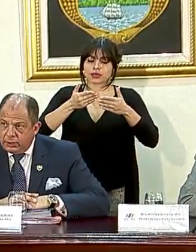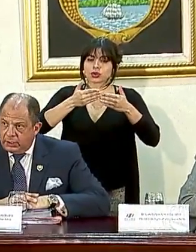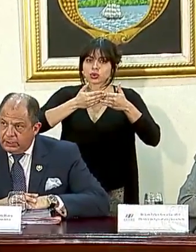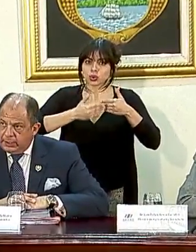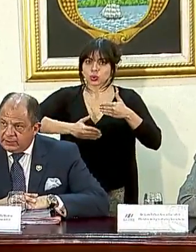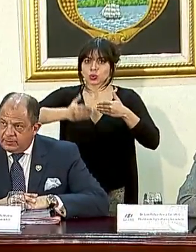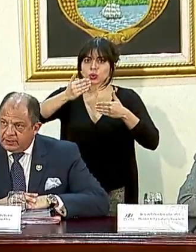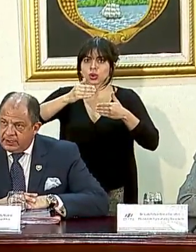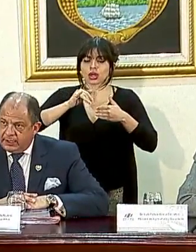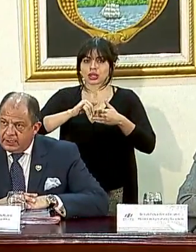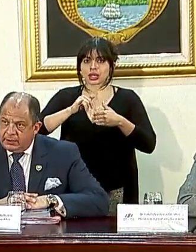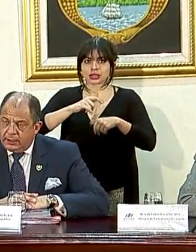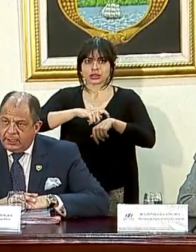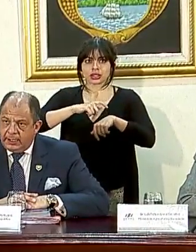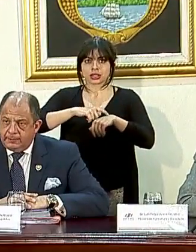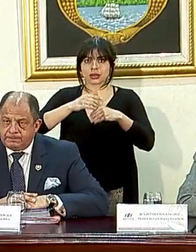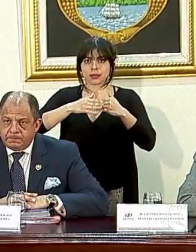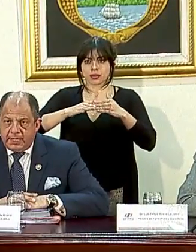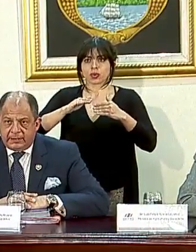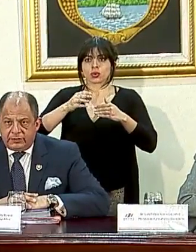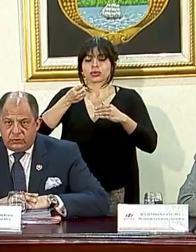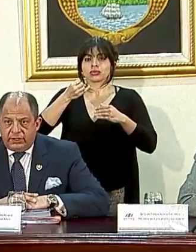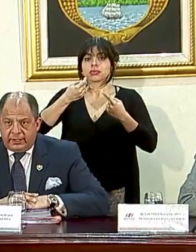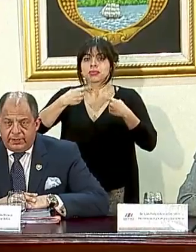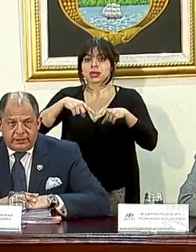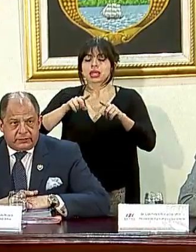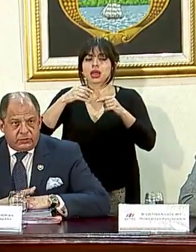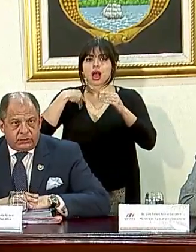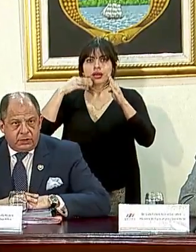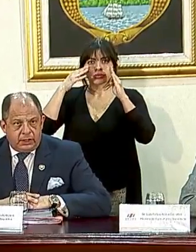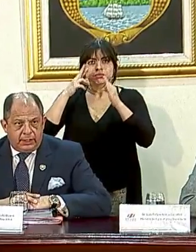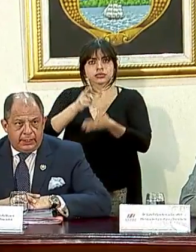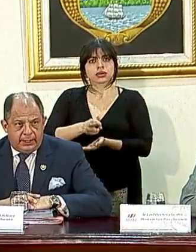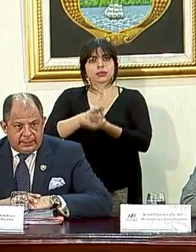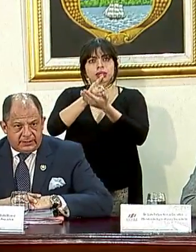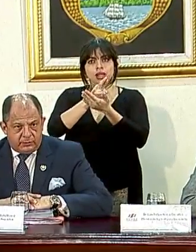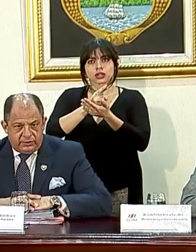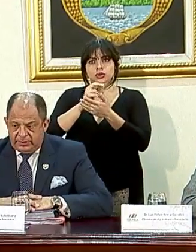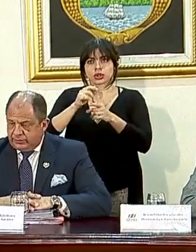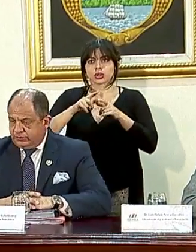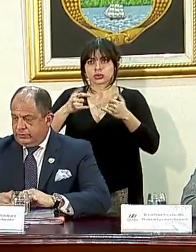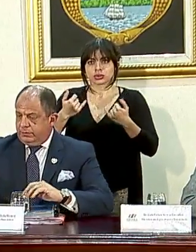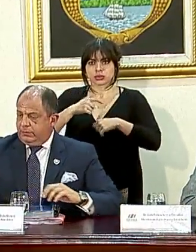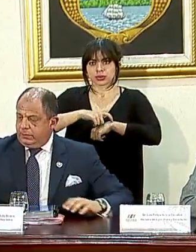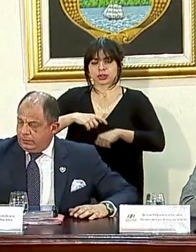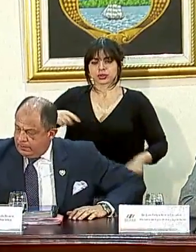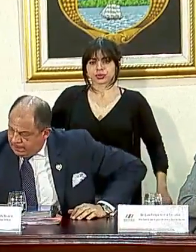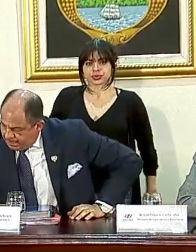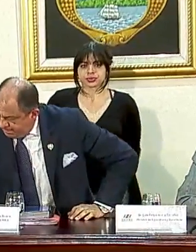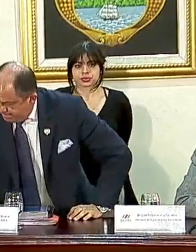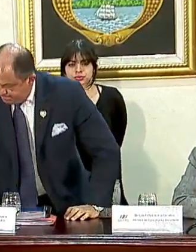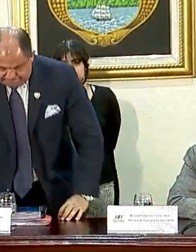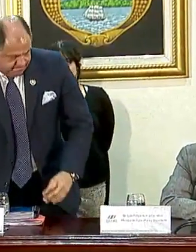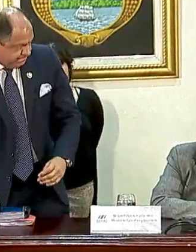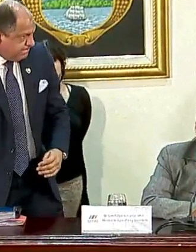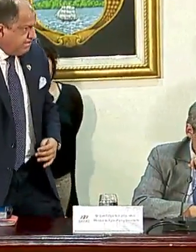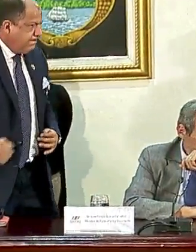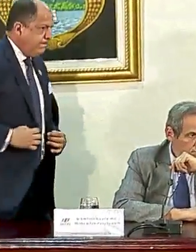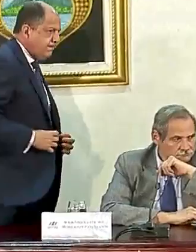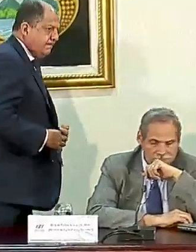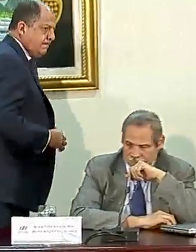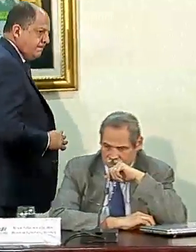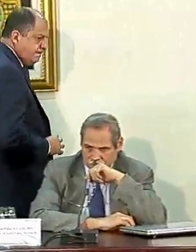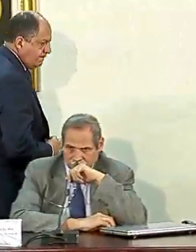periodo en que se mantenga la atención y rehabilitación en la que estamos inmersos. Procedemos con